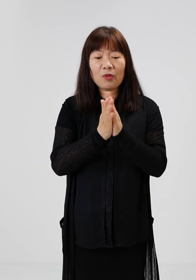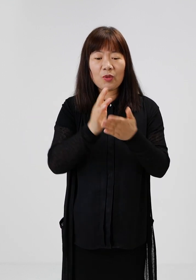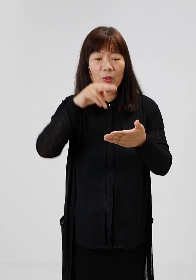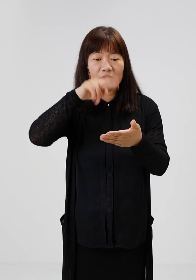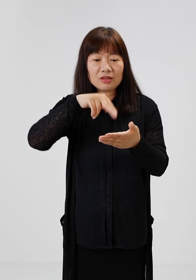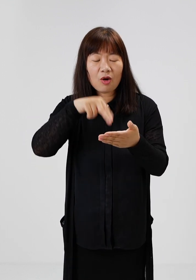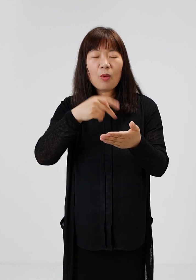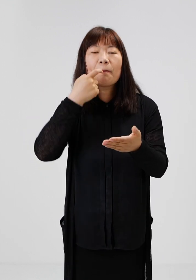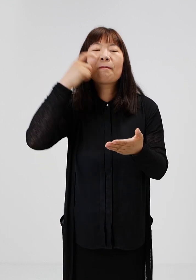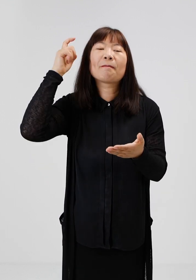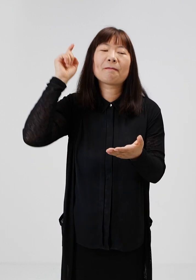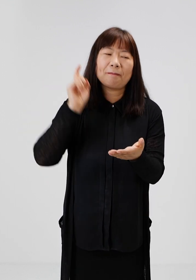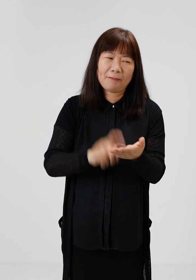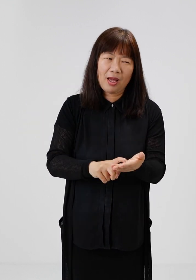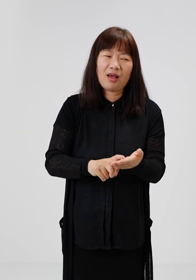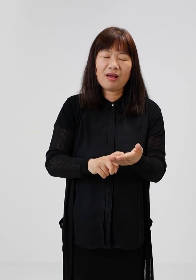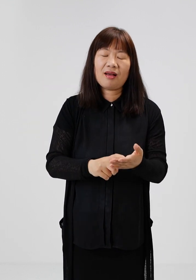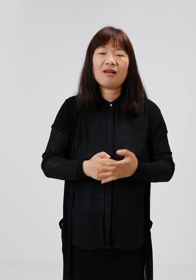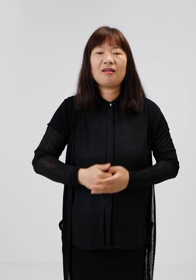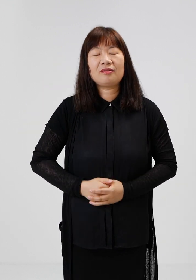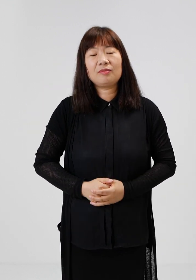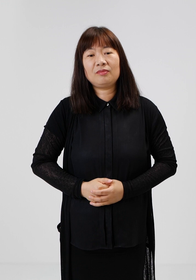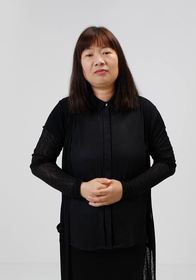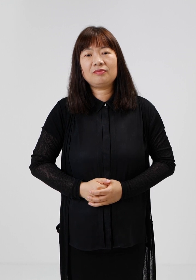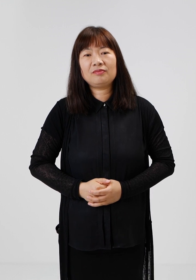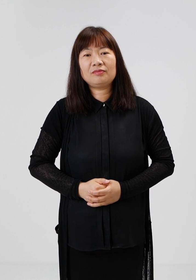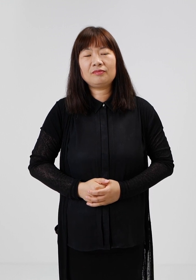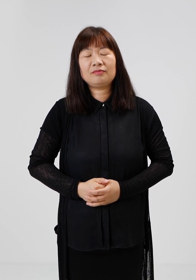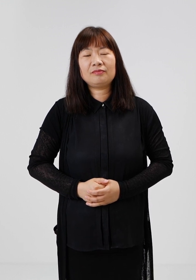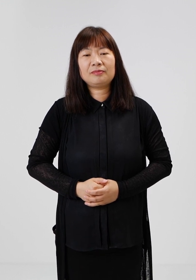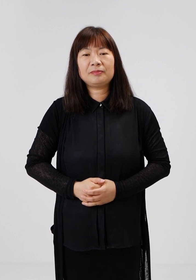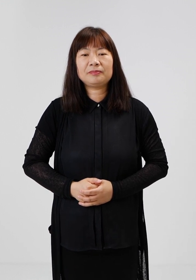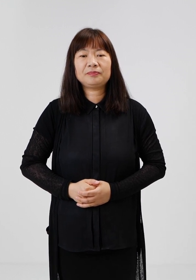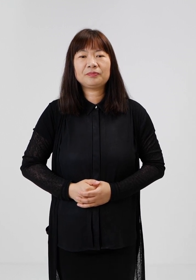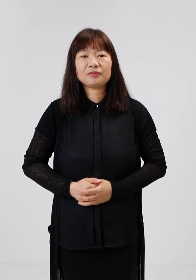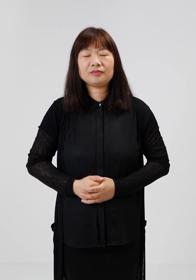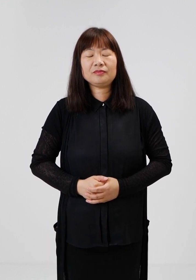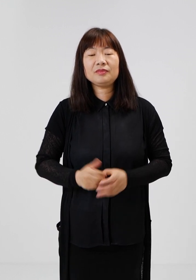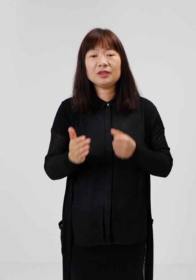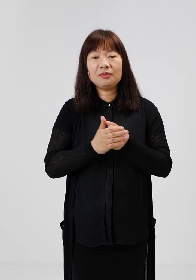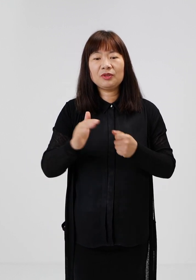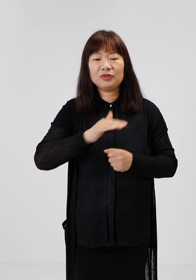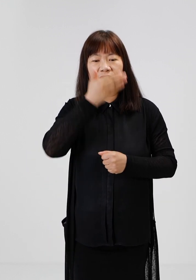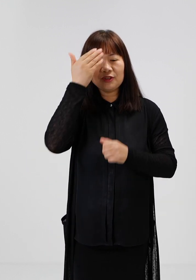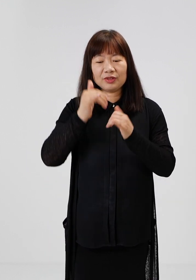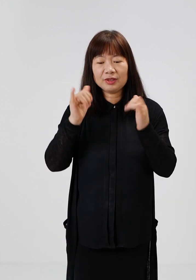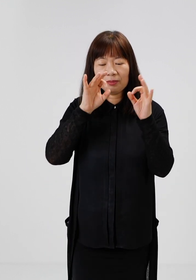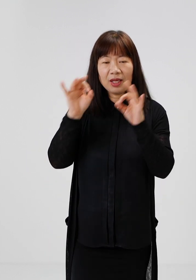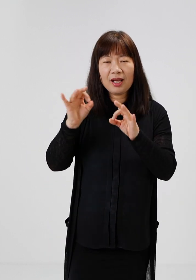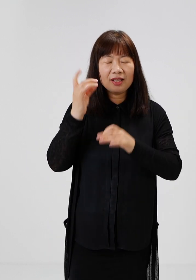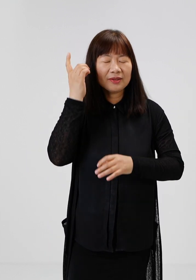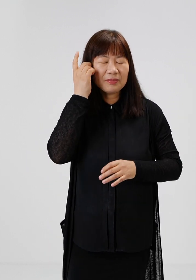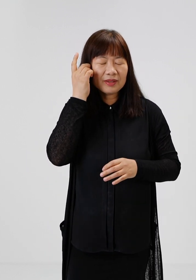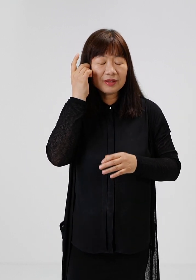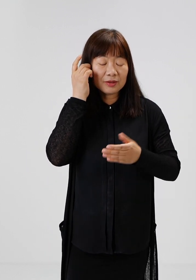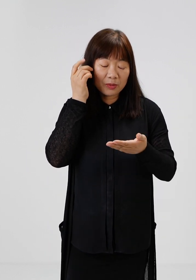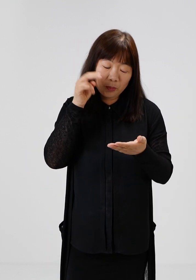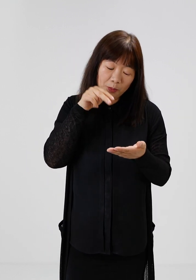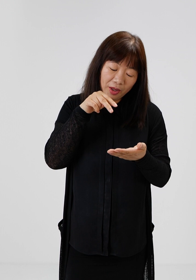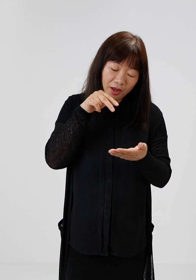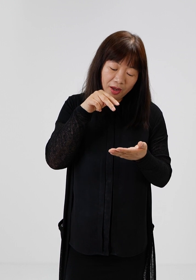성경을 접할 수 있는 그런 시대란 말이에요. 그래서 우리 청년들 스마트폰 이렇게 들여다보고